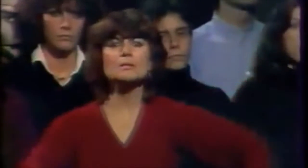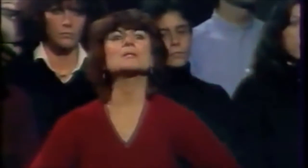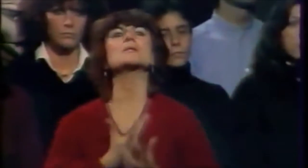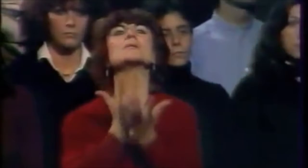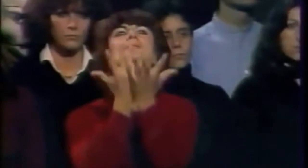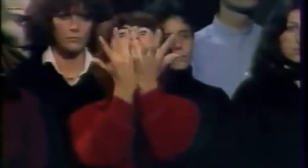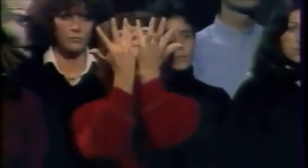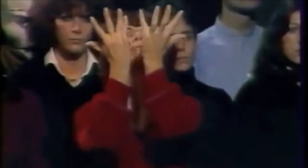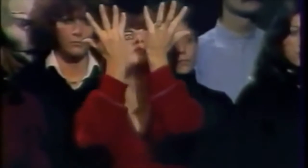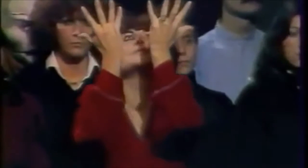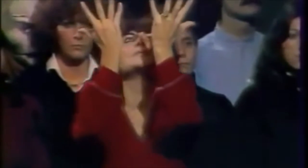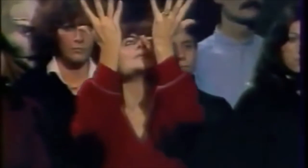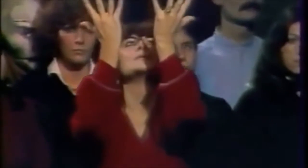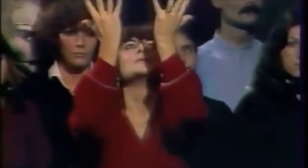Admirez la grâce de mes mains.